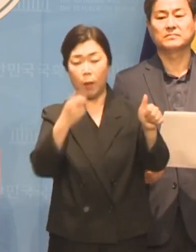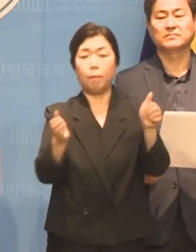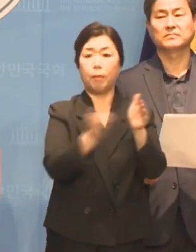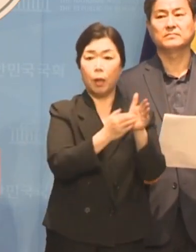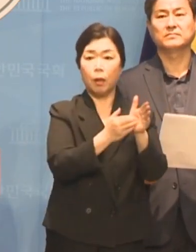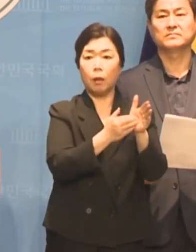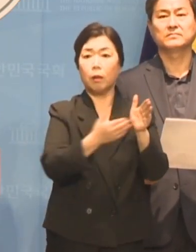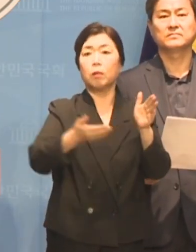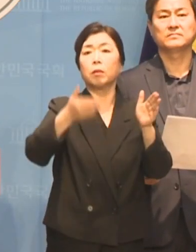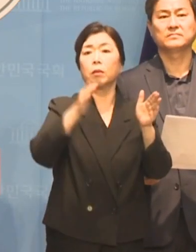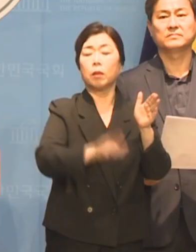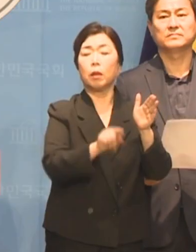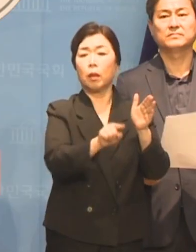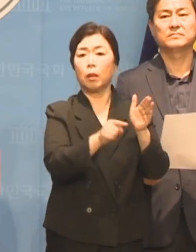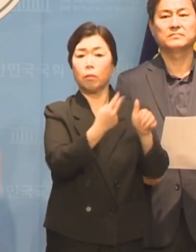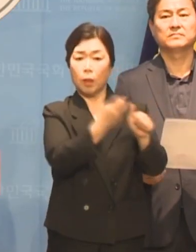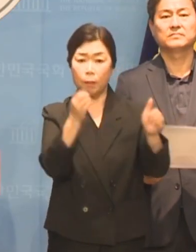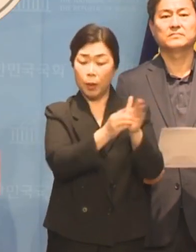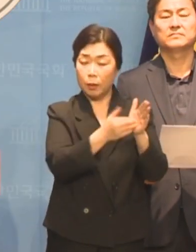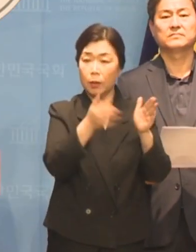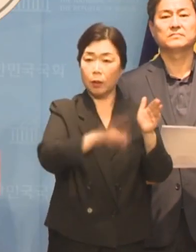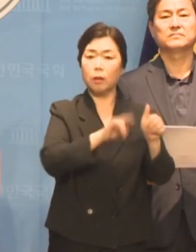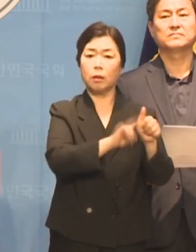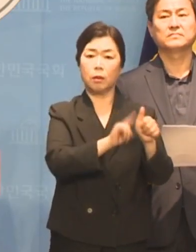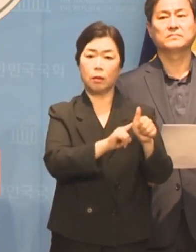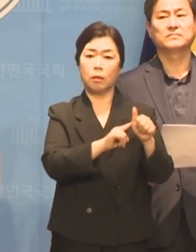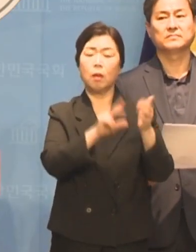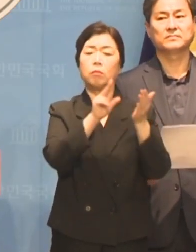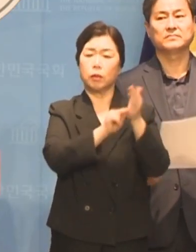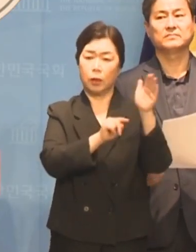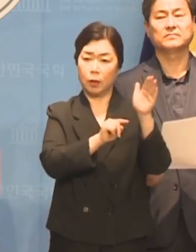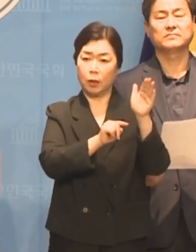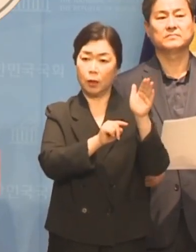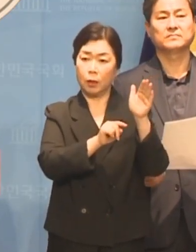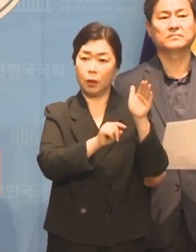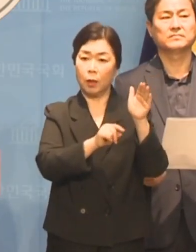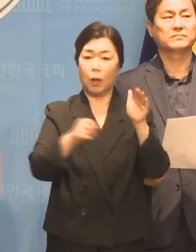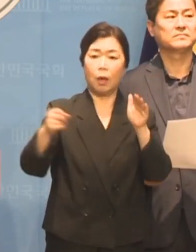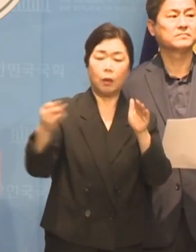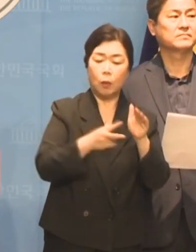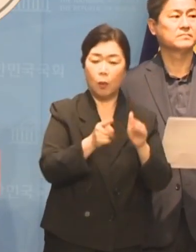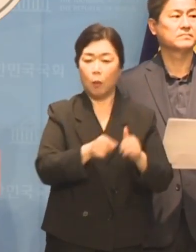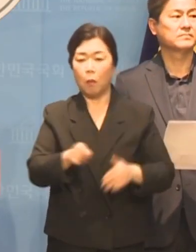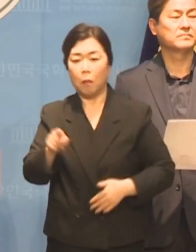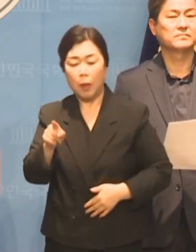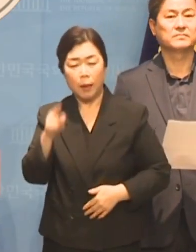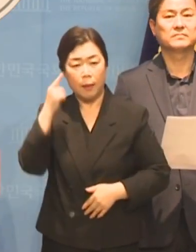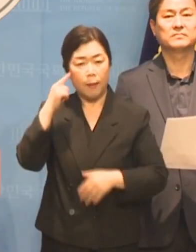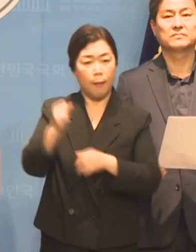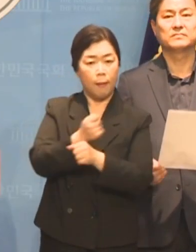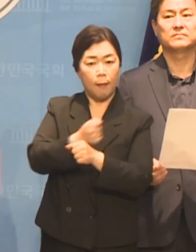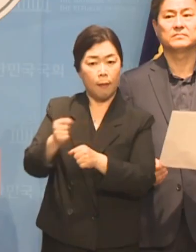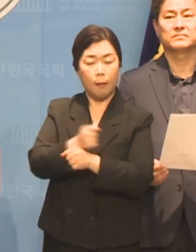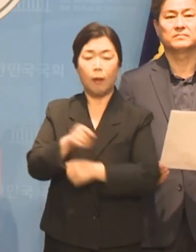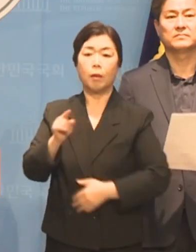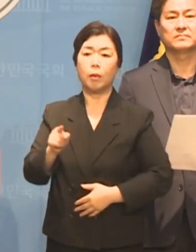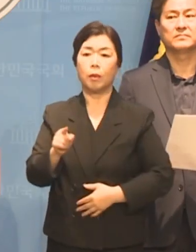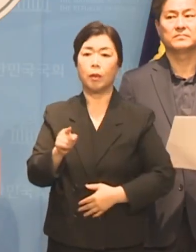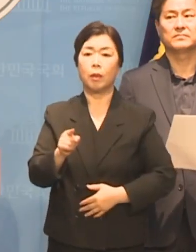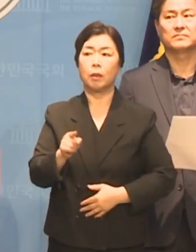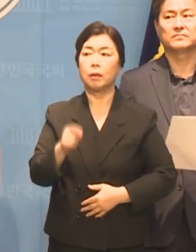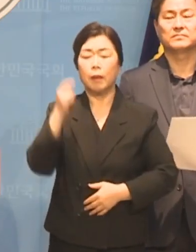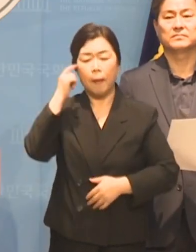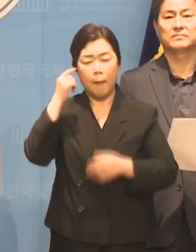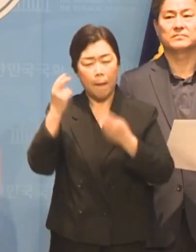파면까지 이르렀던 이런 사안들, 파면의 정권이 또다시 한낱